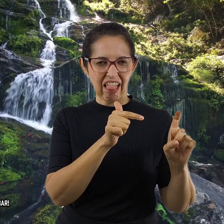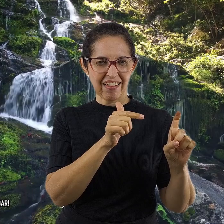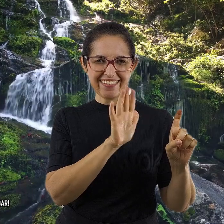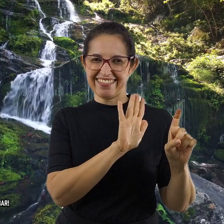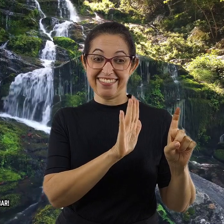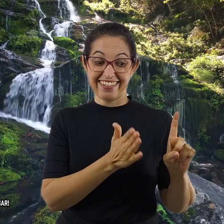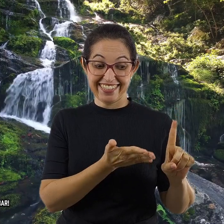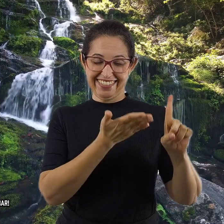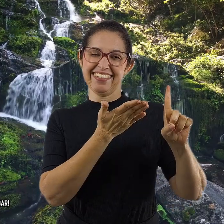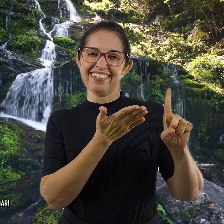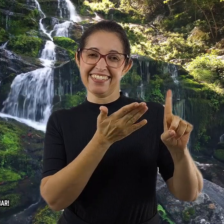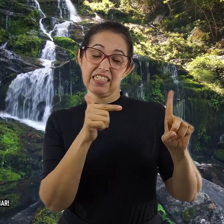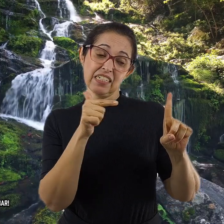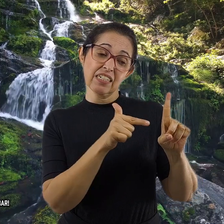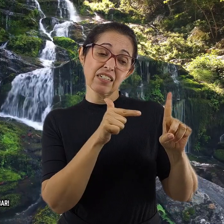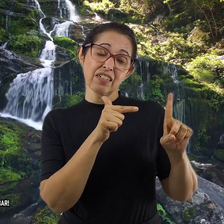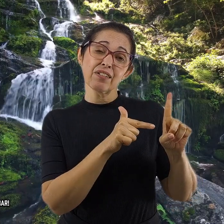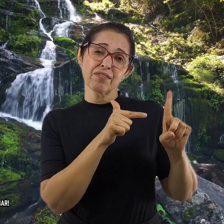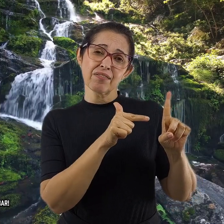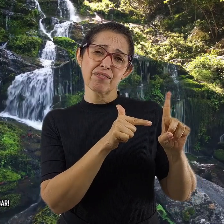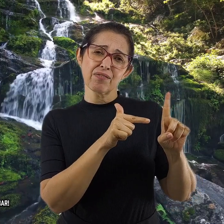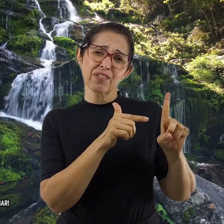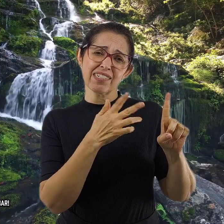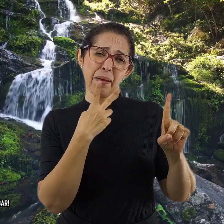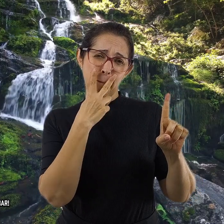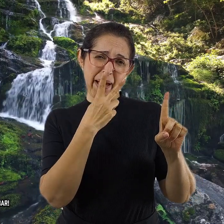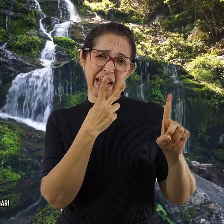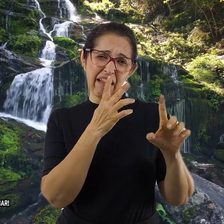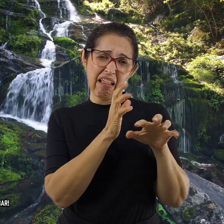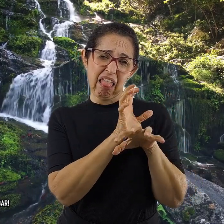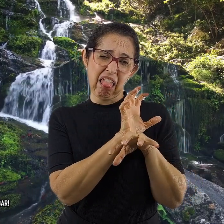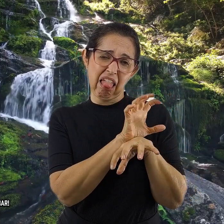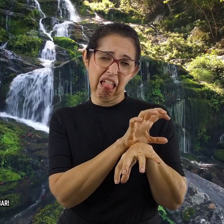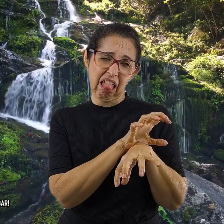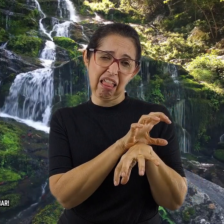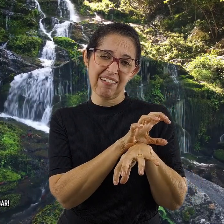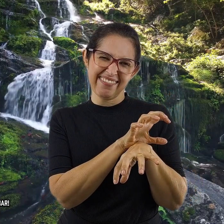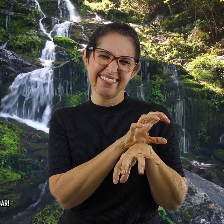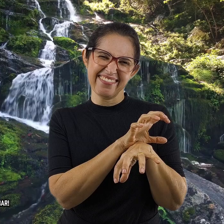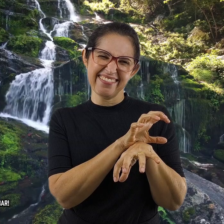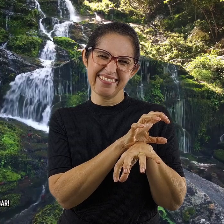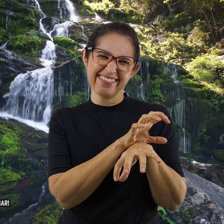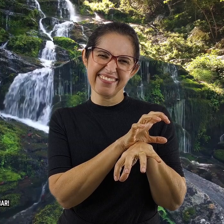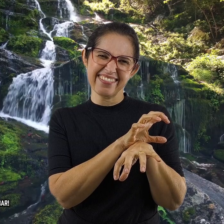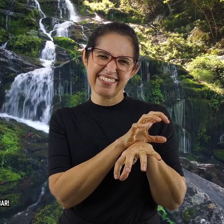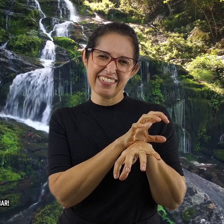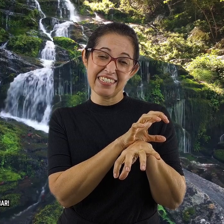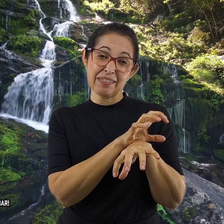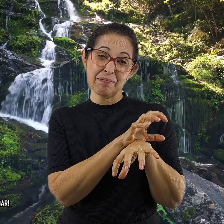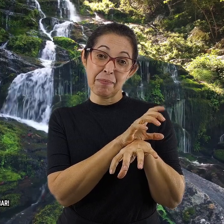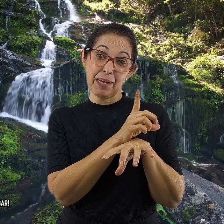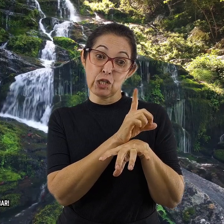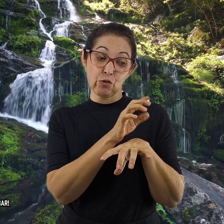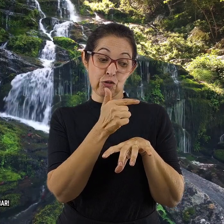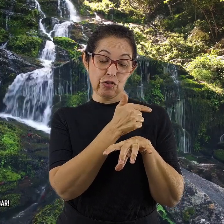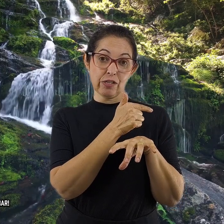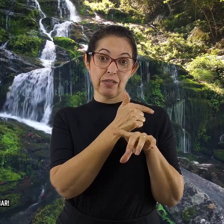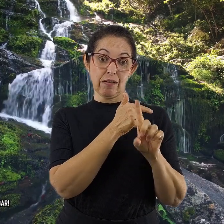Apesar de você ter se transformado no osso seco, porque um osso seco teve vida um